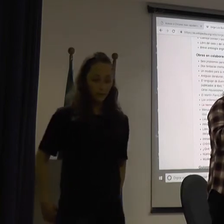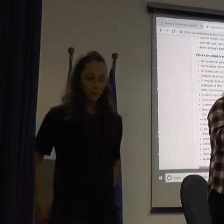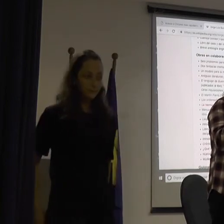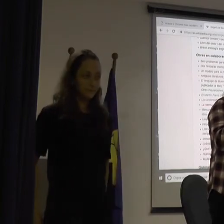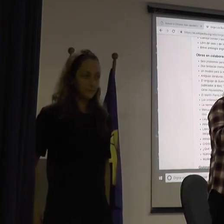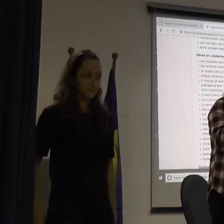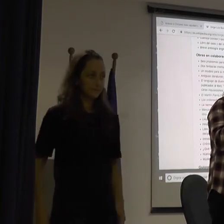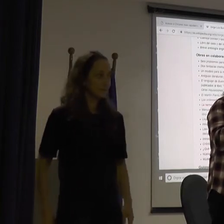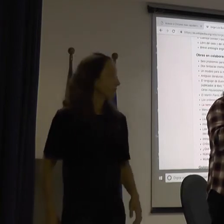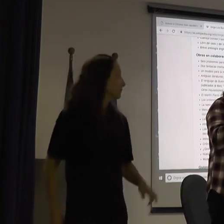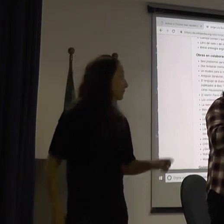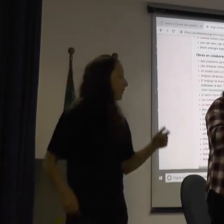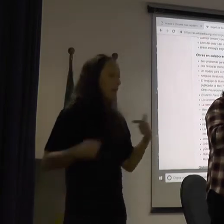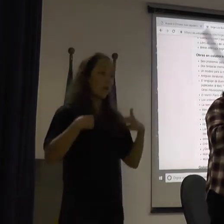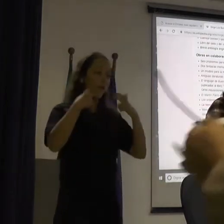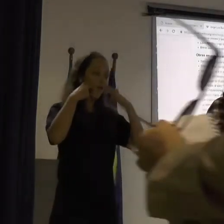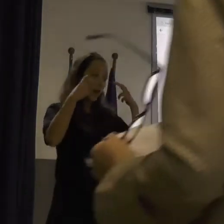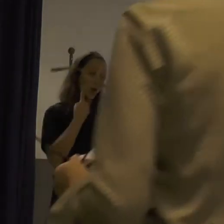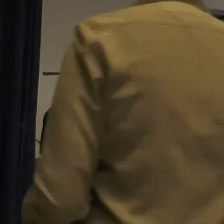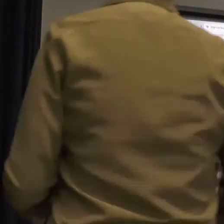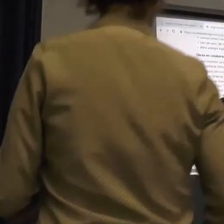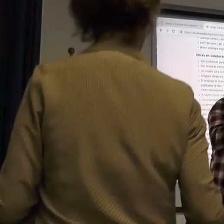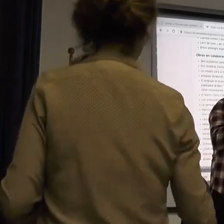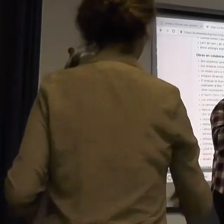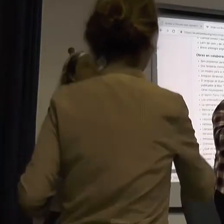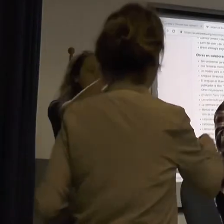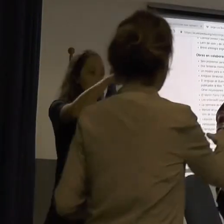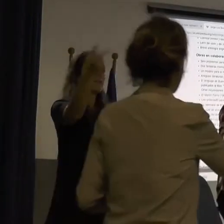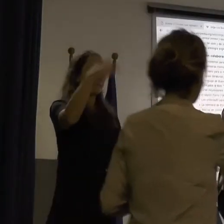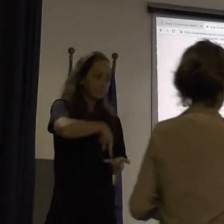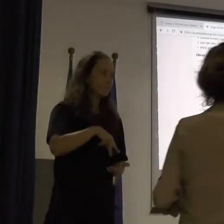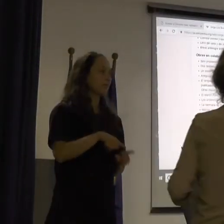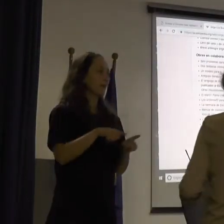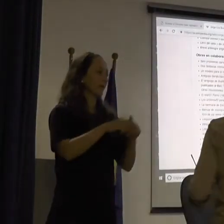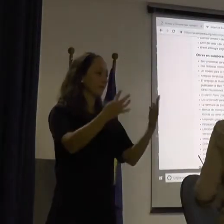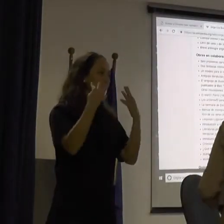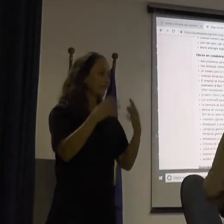Não vai ser só eu que vou passar vergonha, vocês vão ter que vir aqui também na frente.